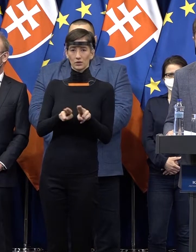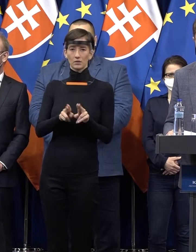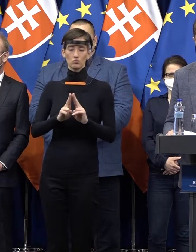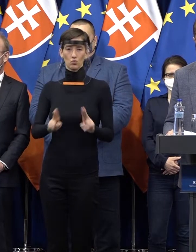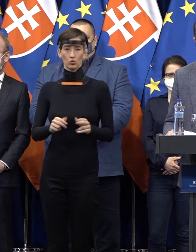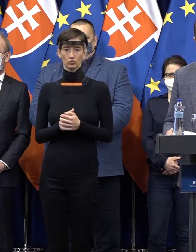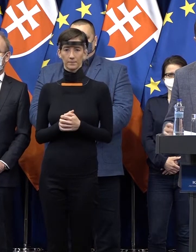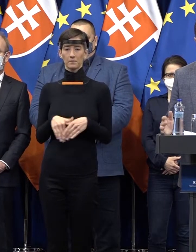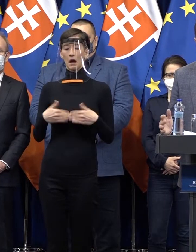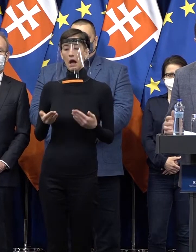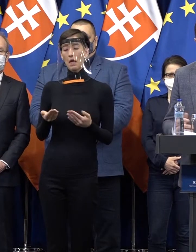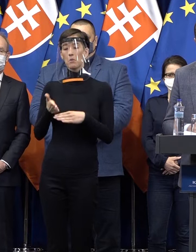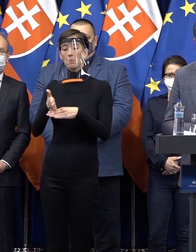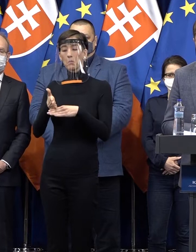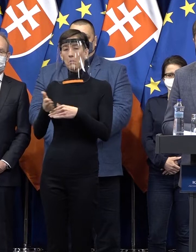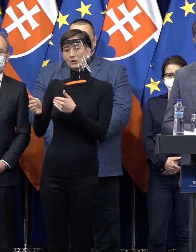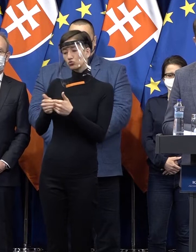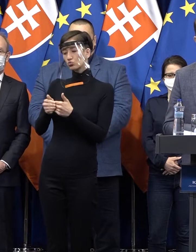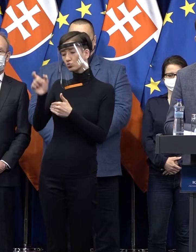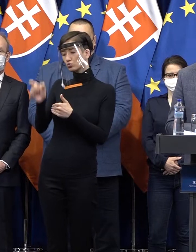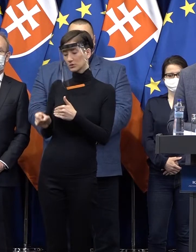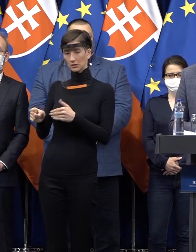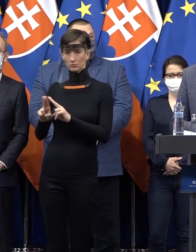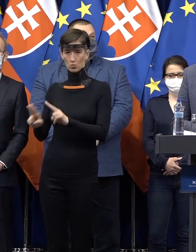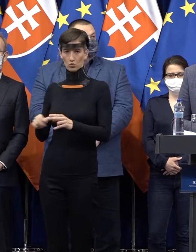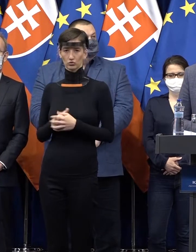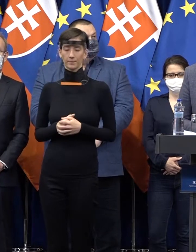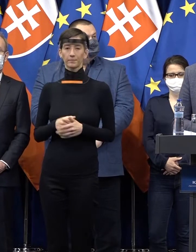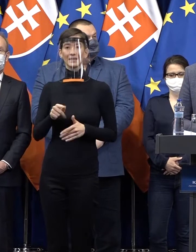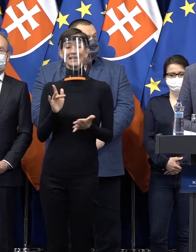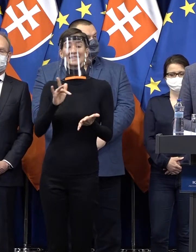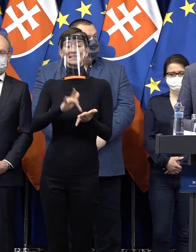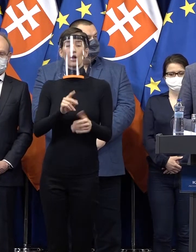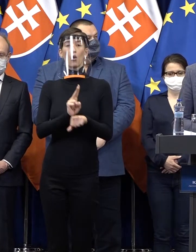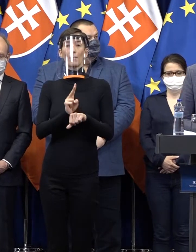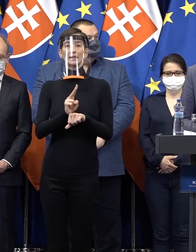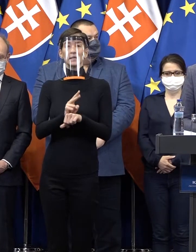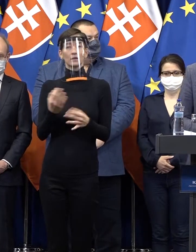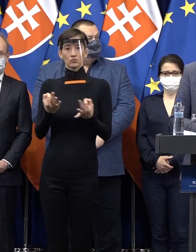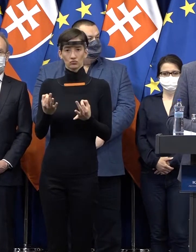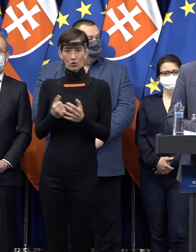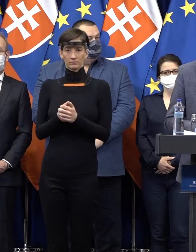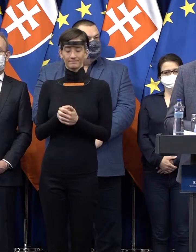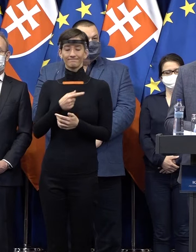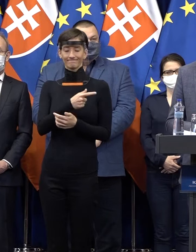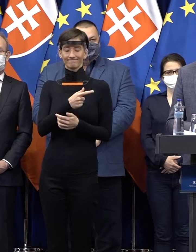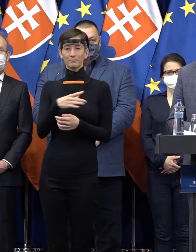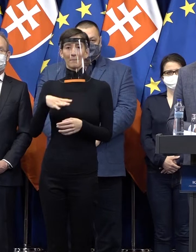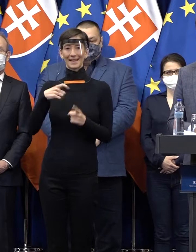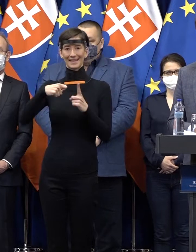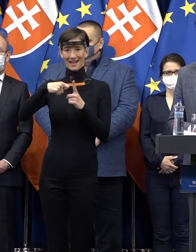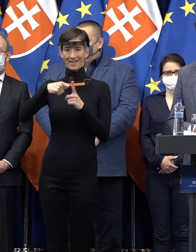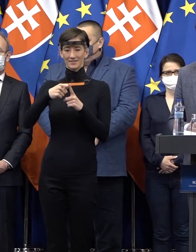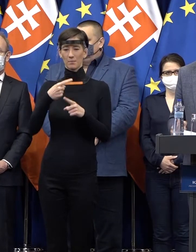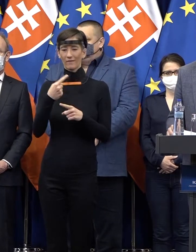výpomoc. Cieľom týchto opatrení je, aby sme sa vyhli tak, ako povedala aj docentka Kalavská,